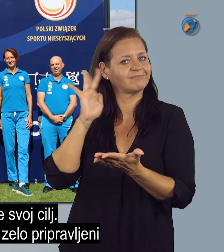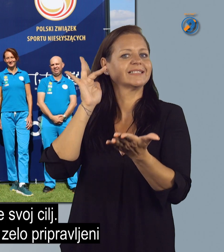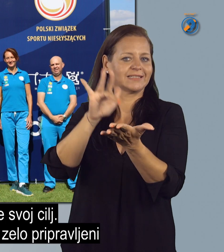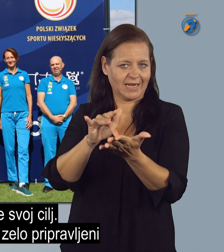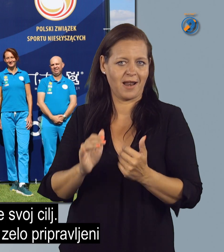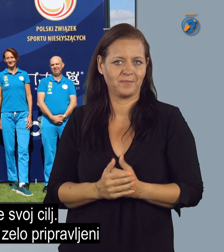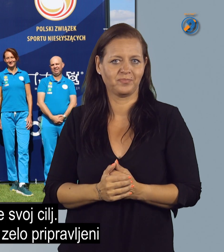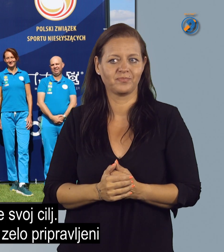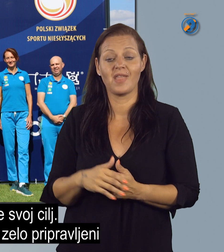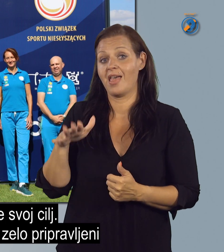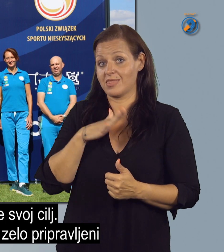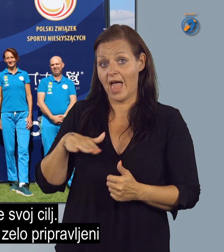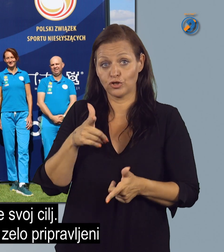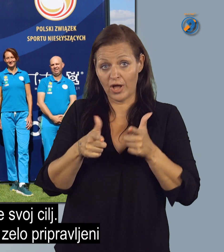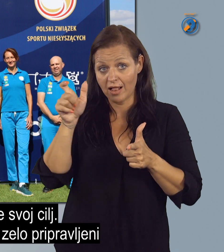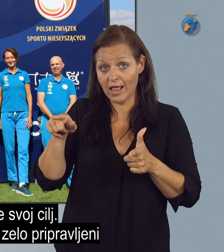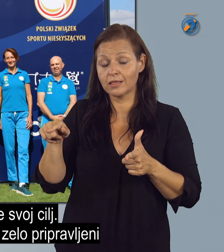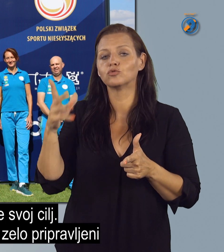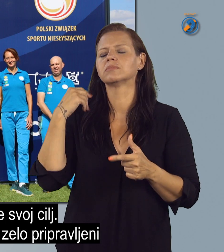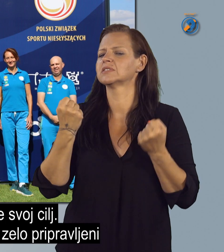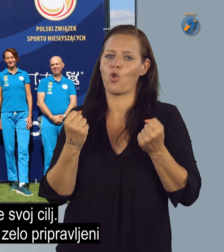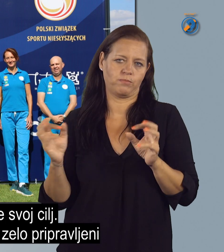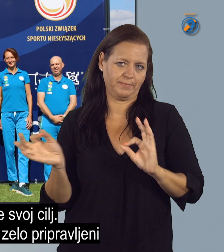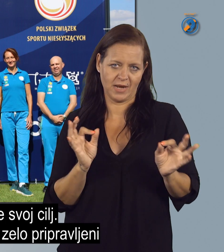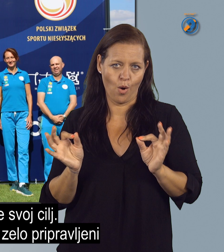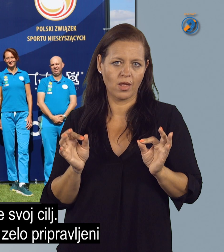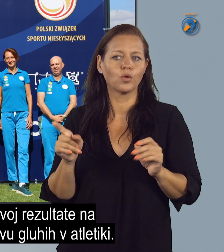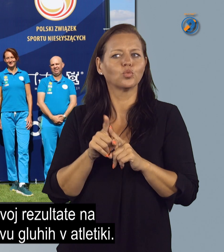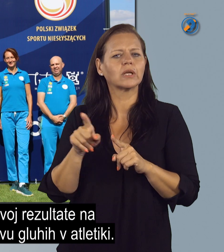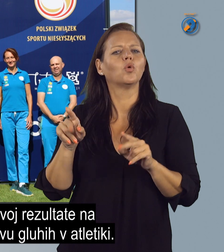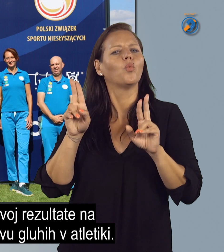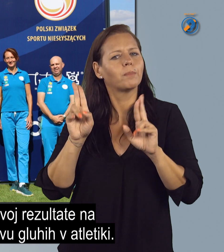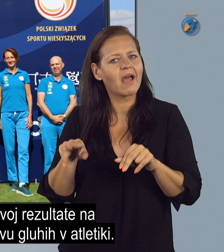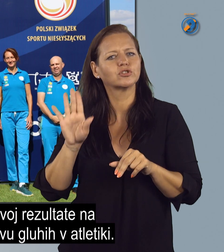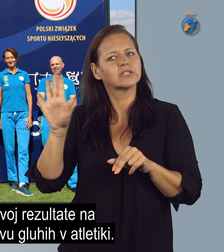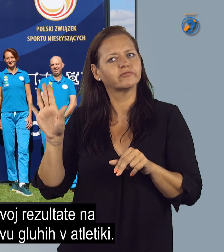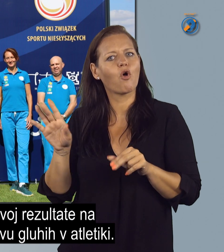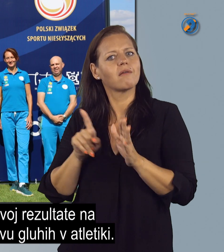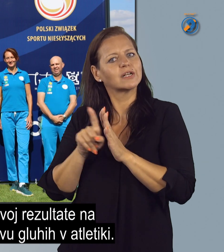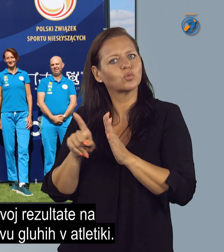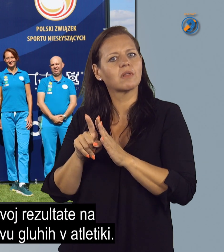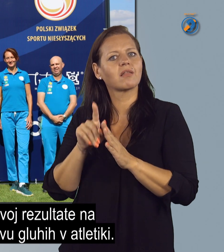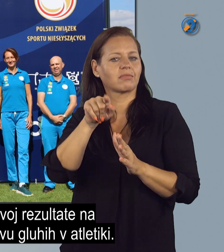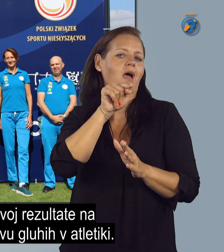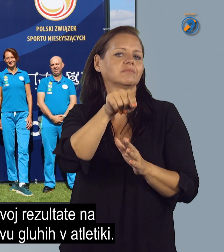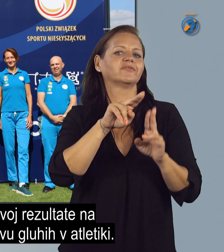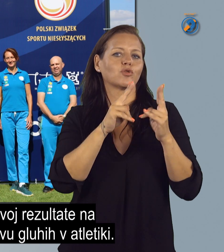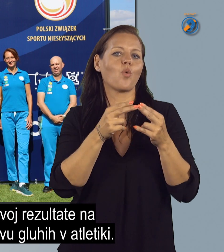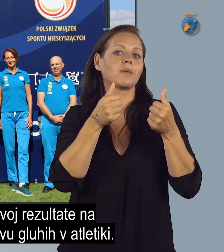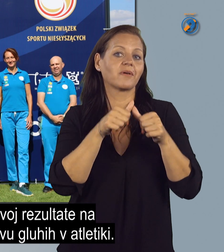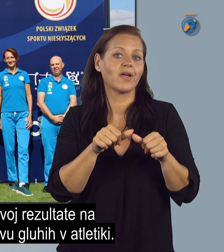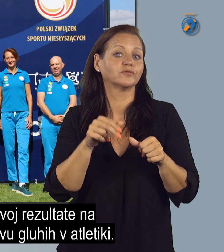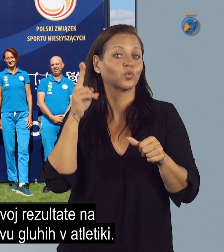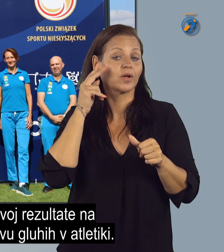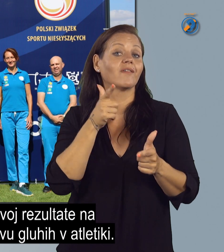Dosegla je svoj cilj. Naši atleti so bili zelo pripravljeni in so upravičili svoje rezultate na svetovnem prvenstvu